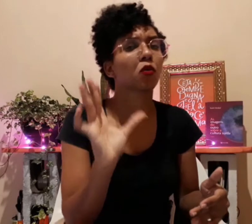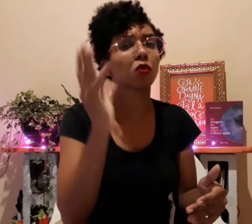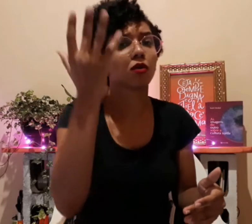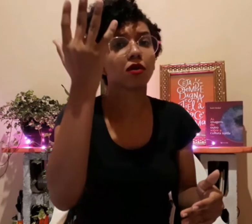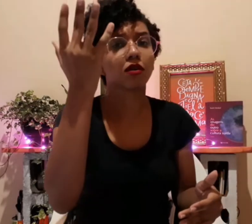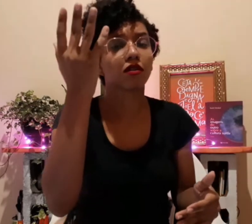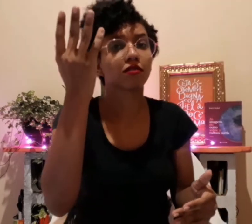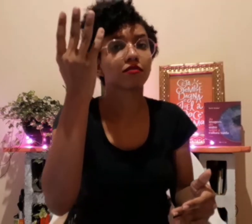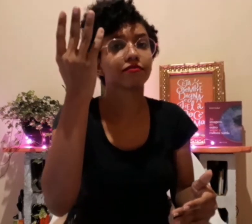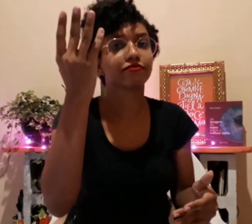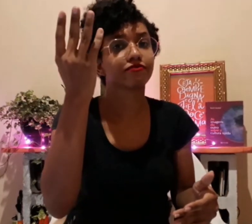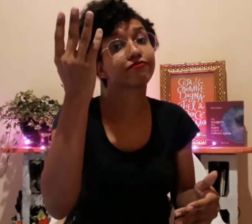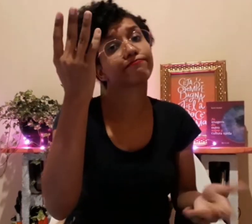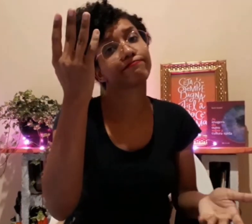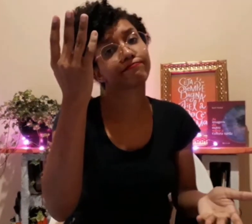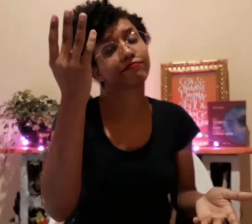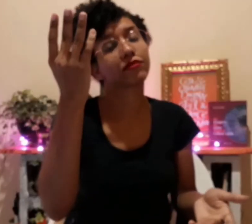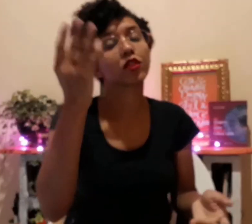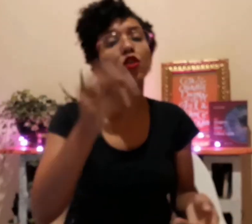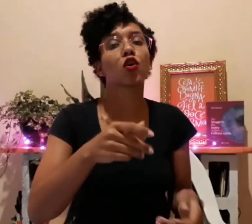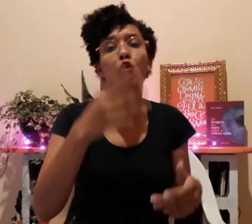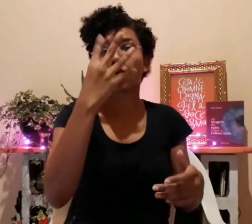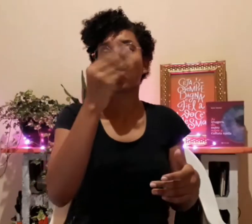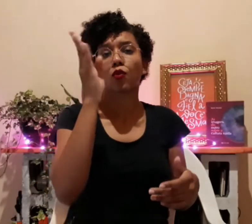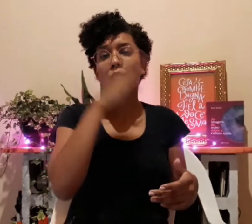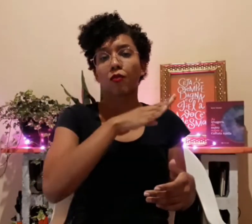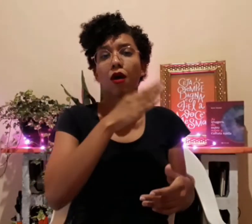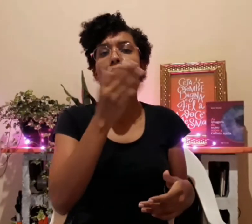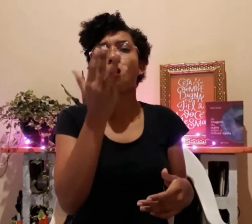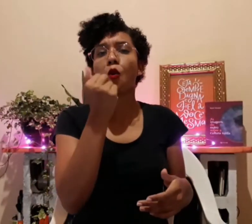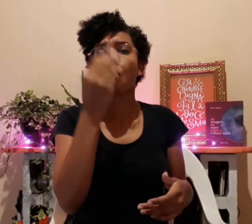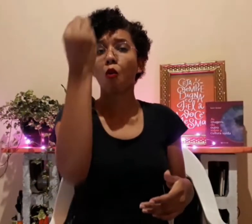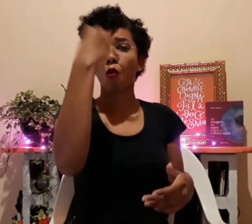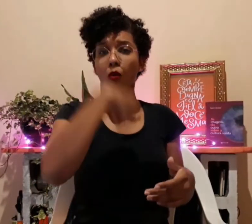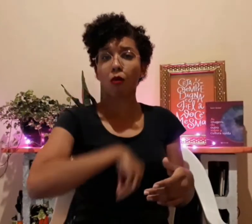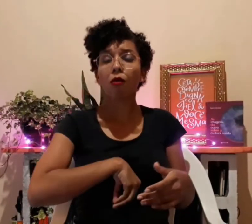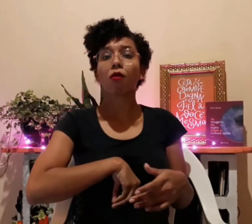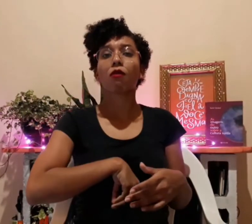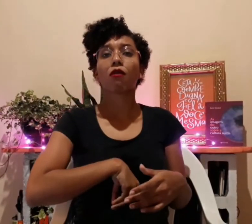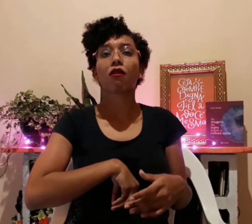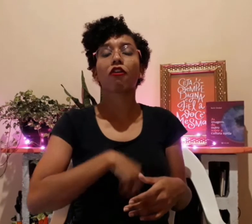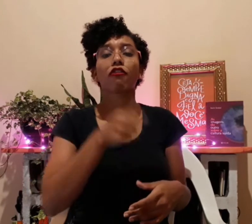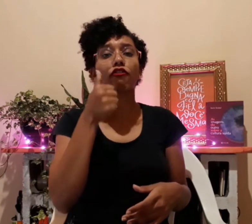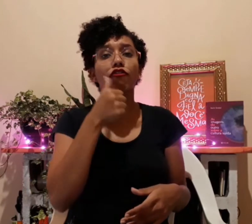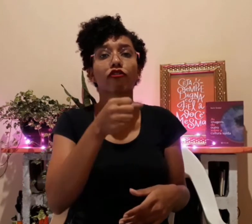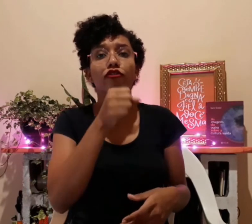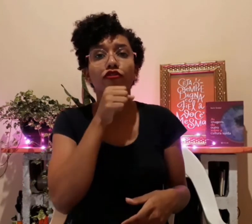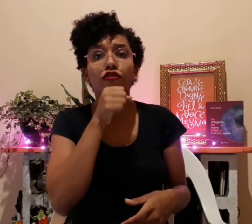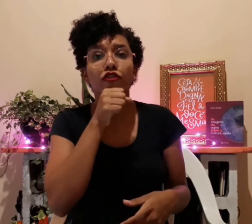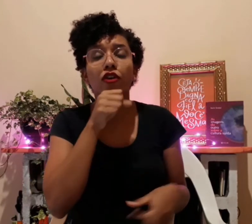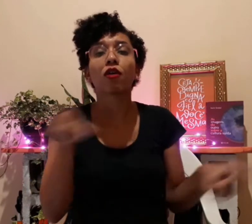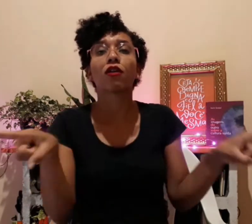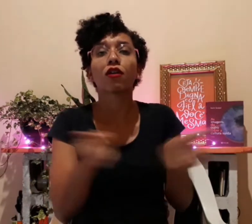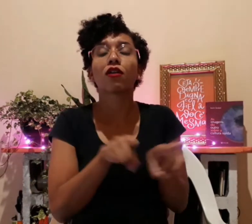futuramente, o que acontece? A gente sabe, né? O lobo mau, ele come a vovó, ele come a Chapeuzinho